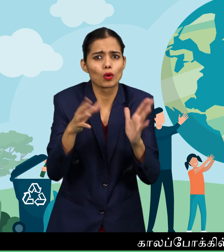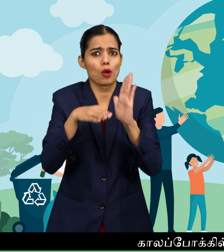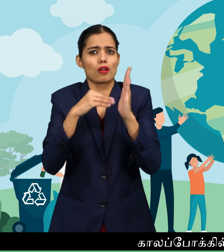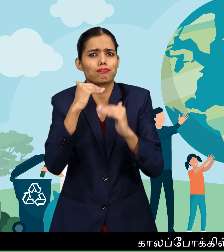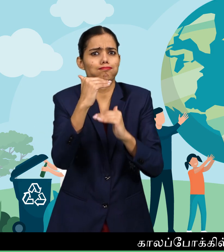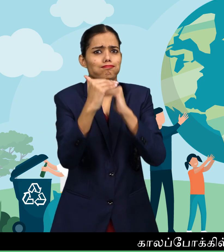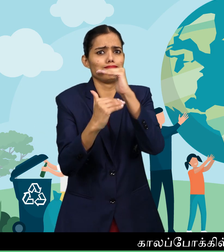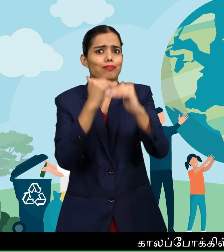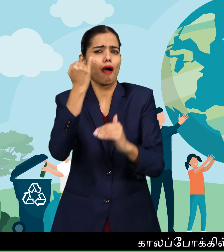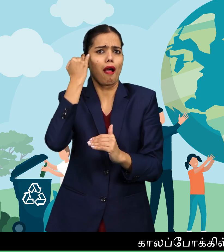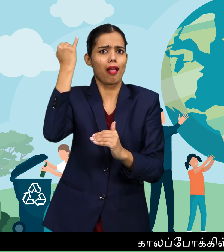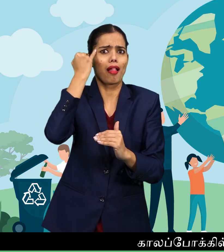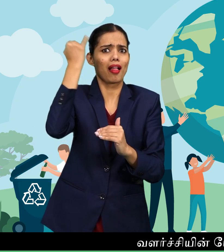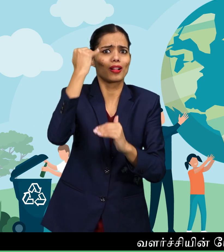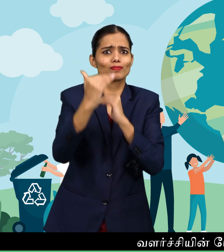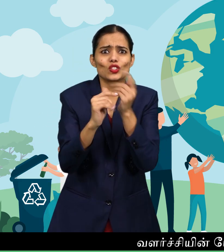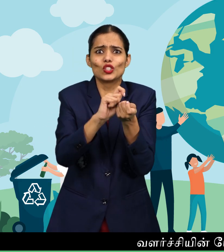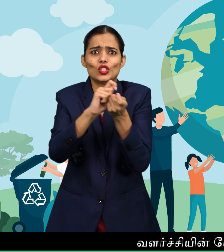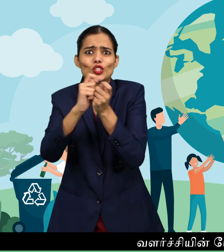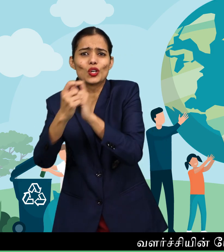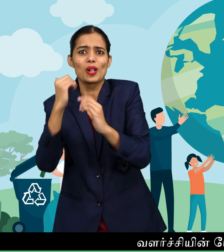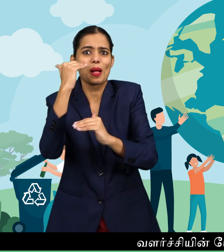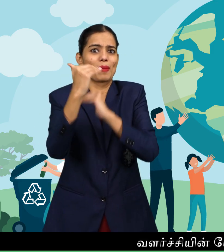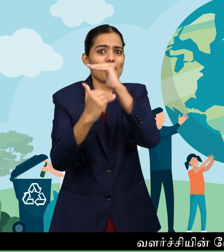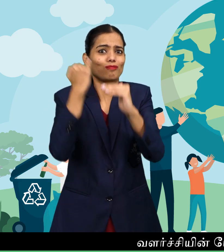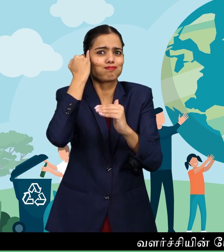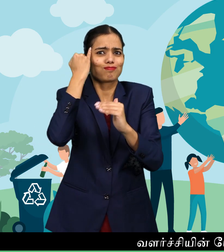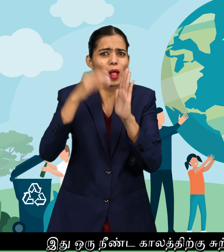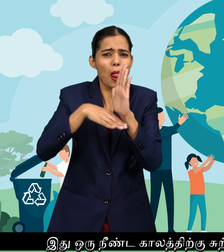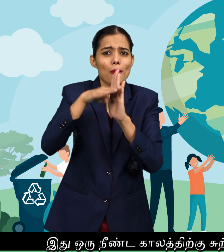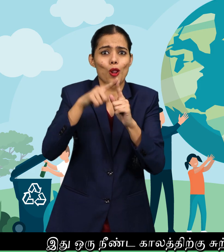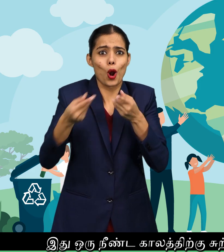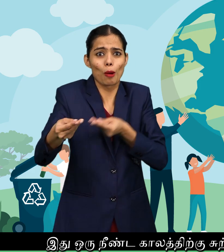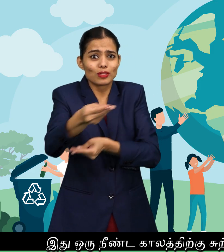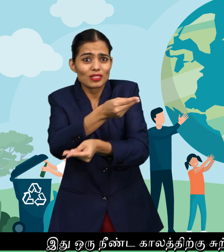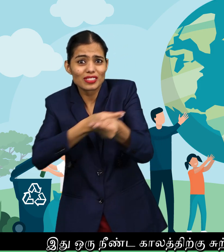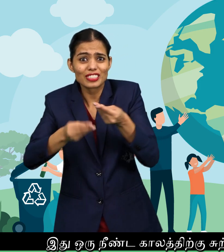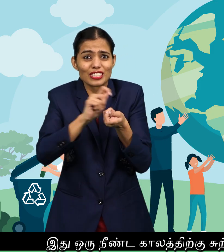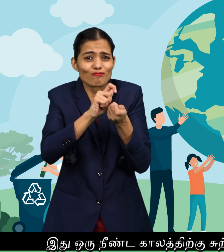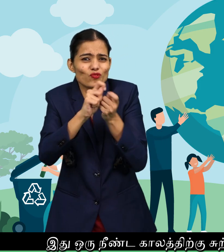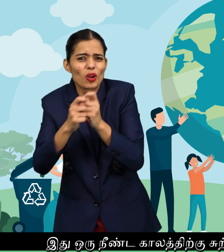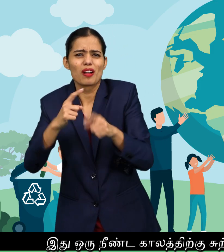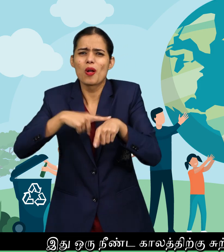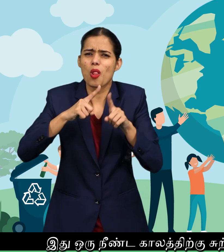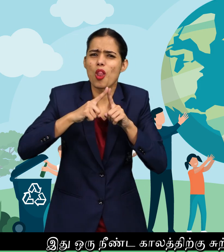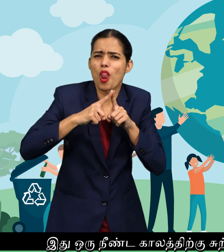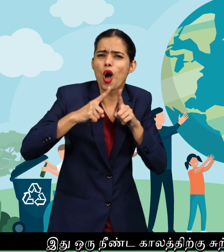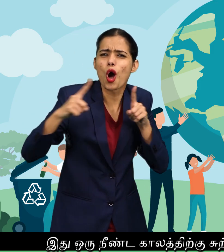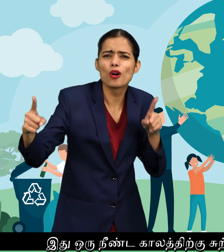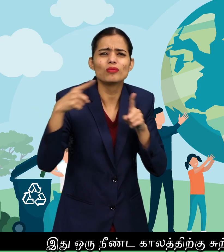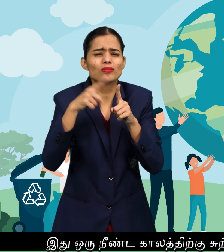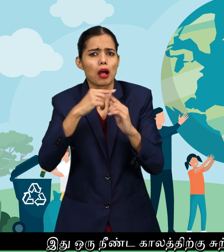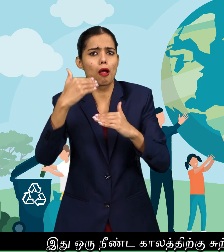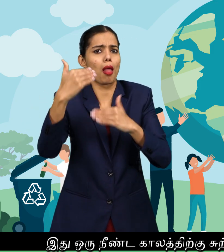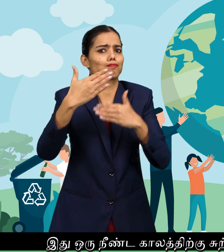காலப்போக்கில் இந்த இயக்கம் நிலையான வளர்ச்சியின் யோசனையை உருவாக்கியது. இது ஒரு நீண்ட காலத்திற்கு